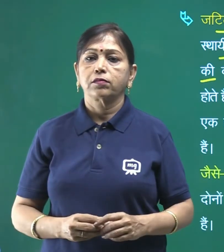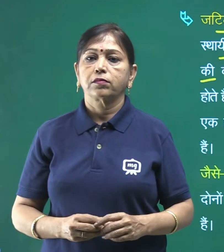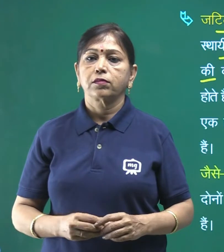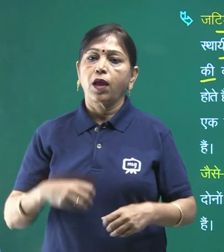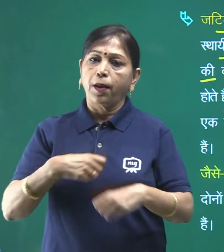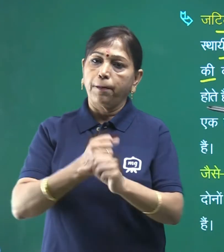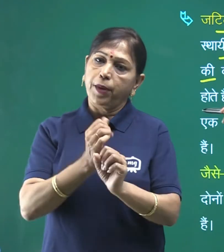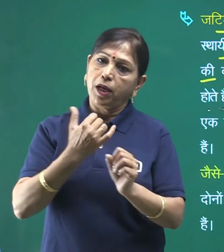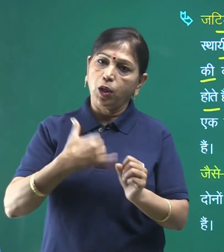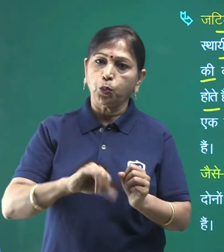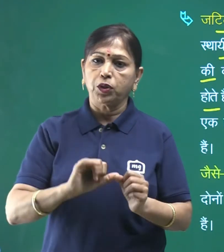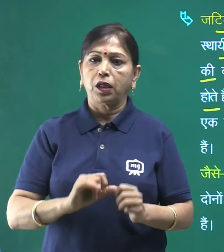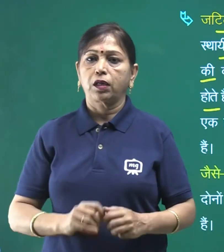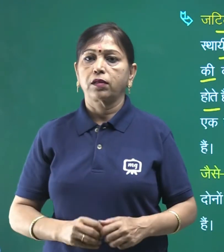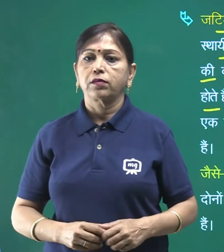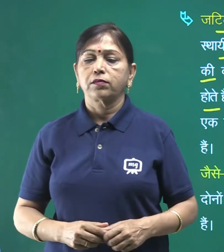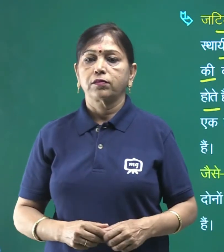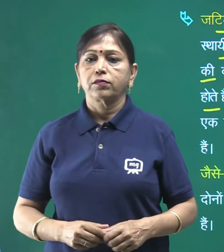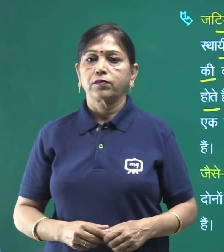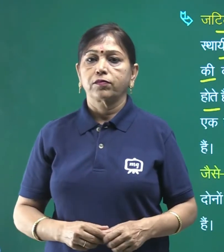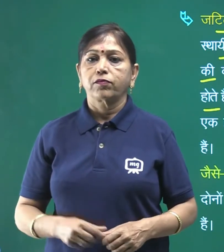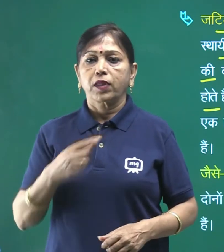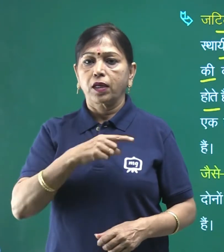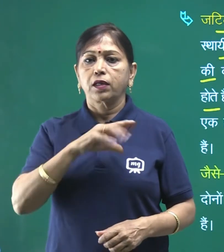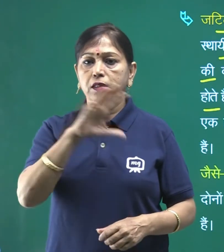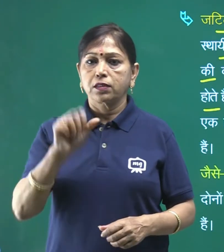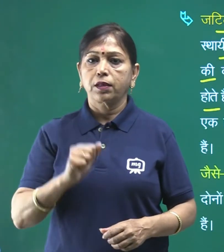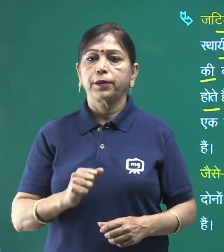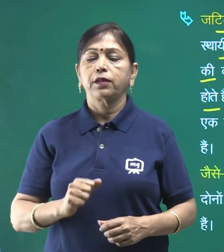बने होते हैं। ये सभी